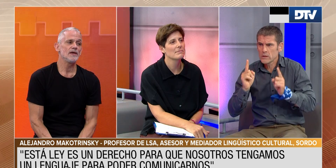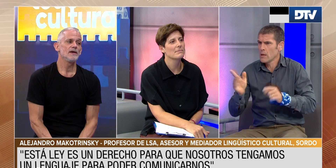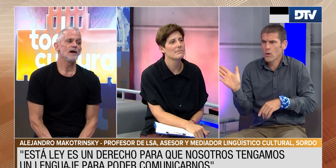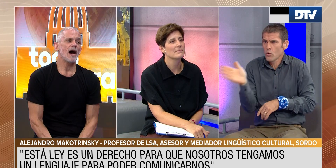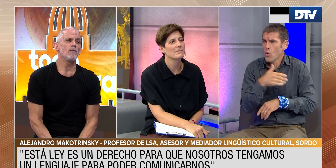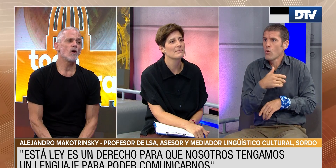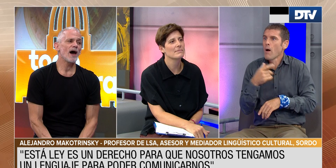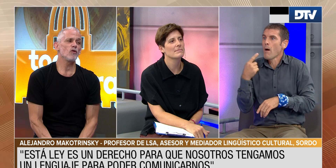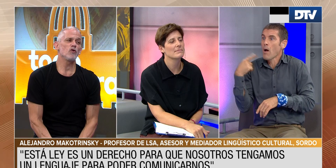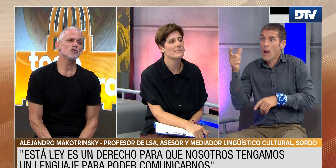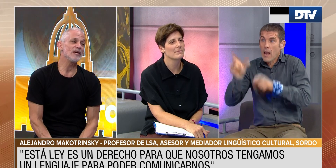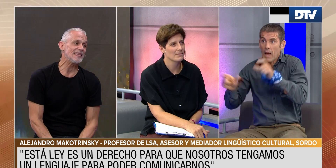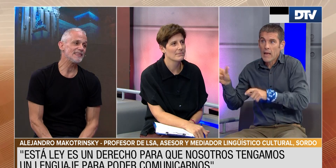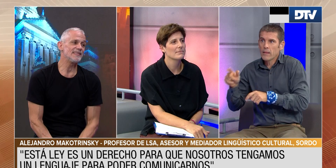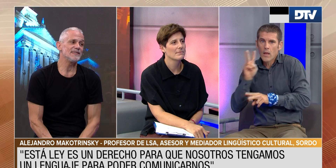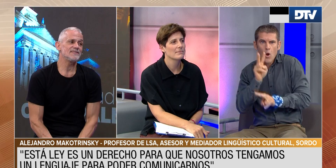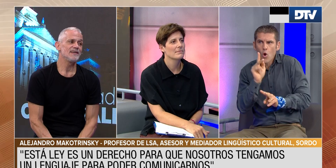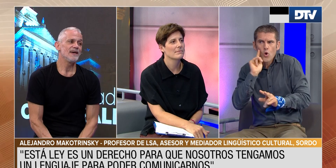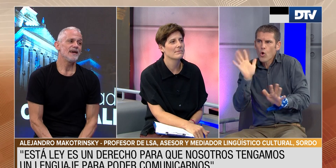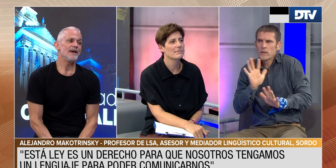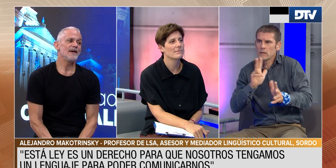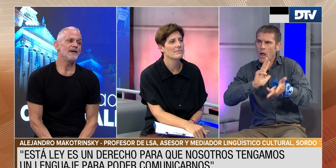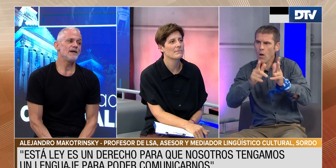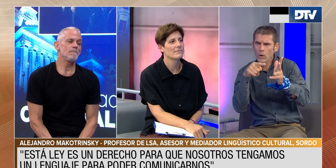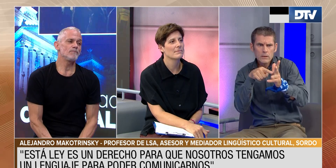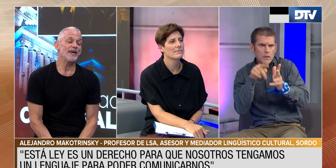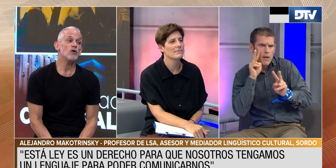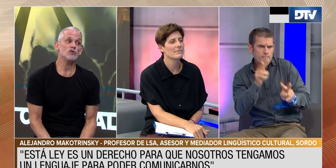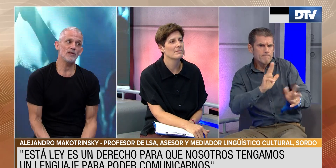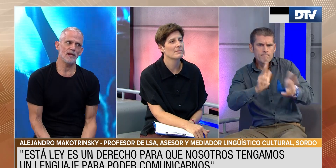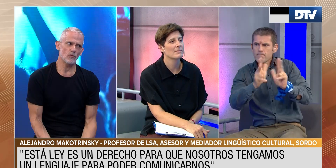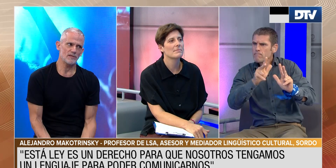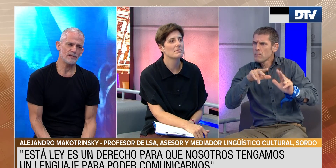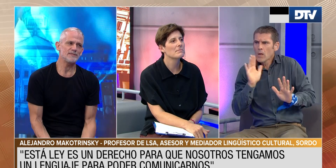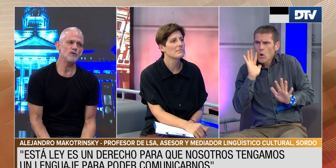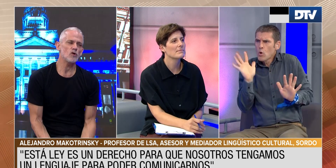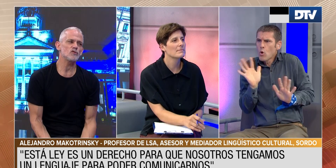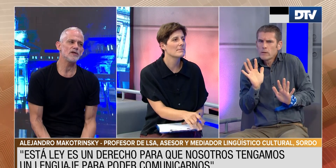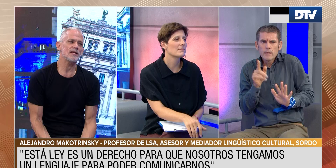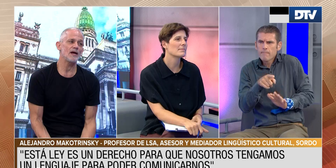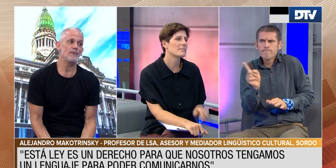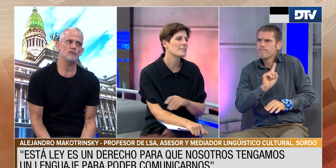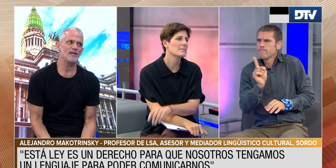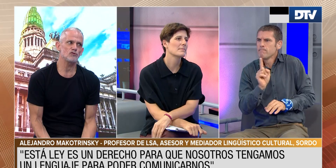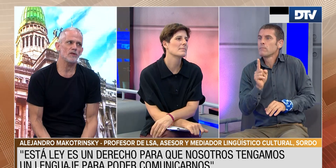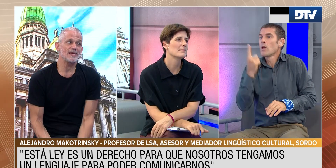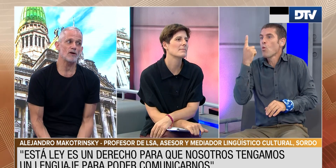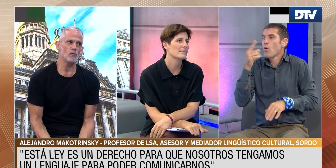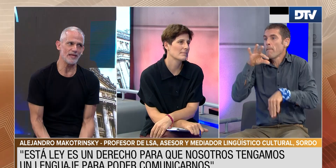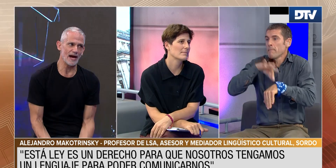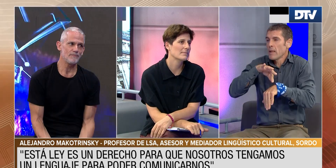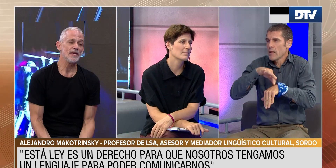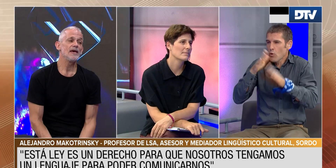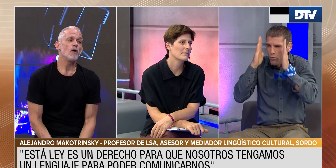congreso abogados, docentes, que no conocían la lengua de señas y no conocían a la persona sorda ni a